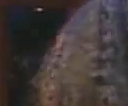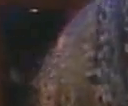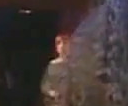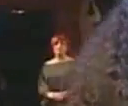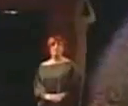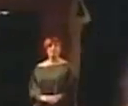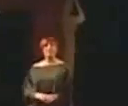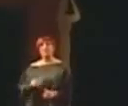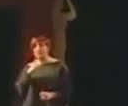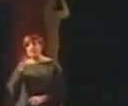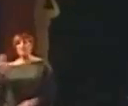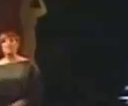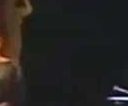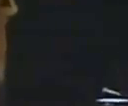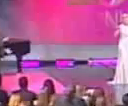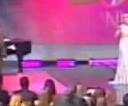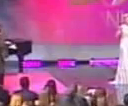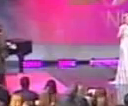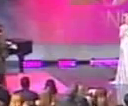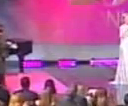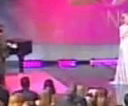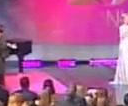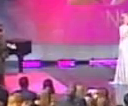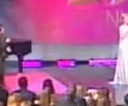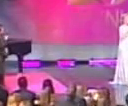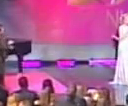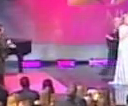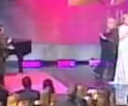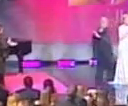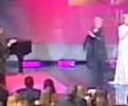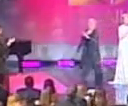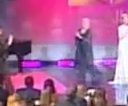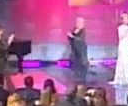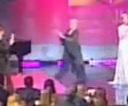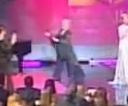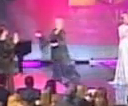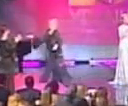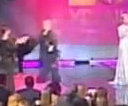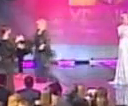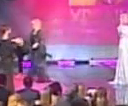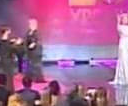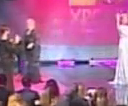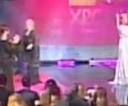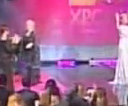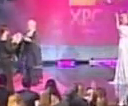Σας παρακαλώ όπως είστε για να τους χειροκροτήσουμε και στη νοηματική. Ακολουθήστε με.